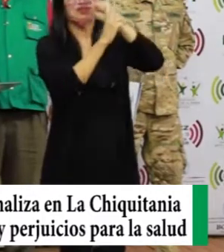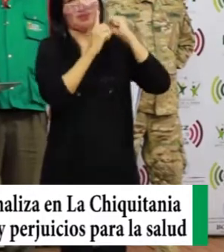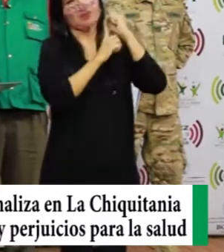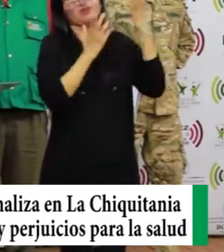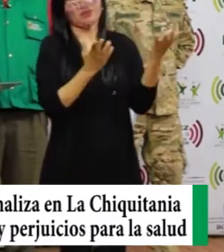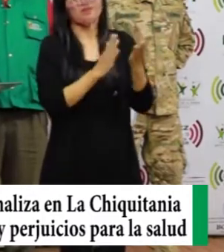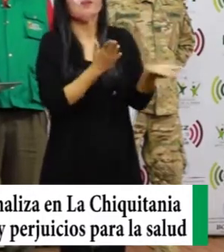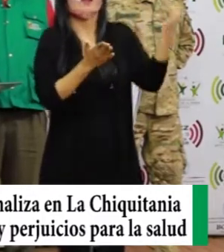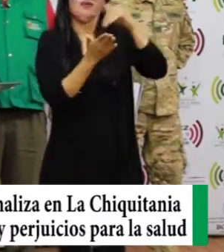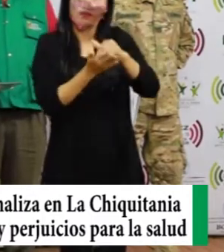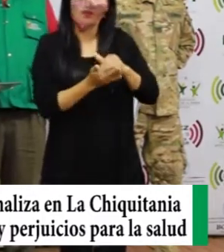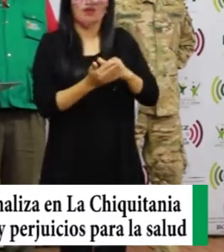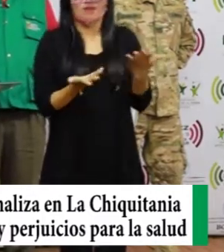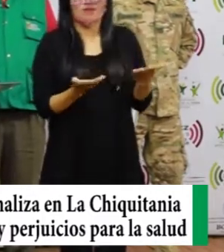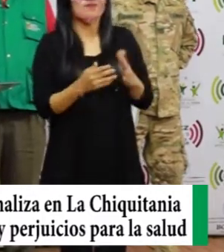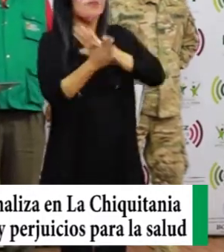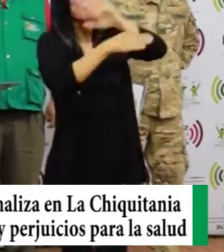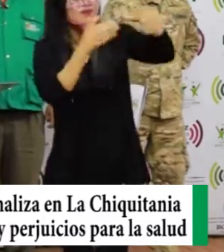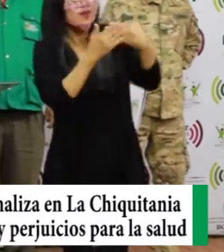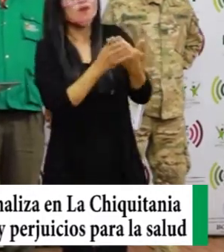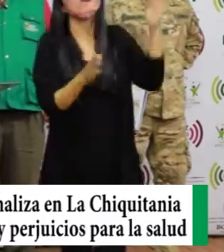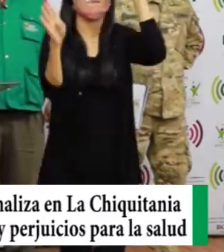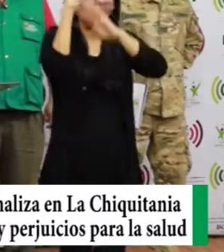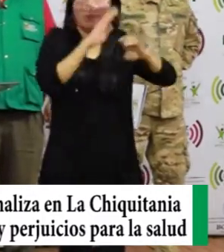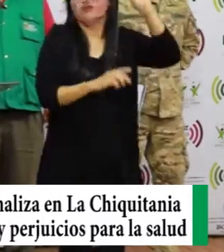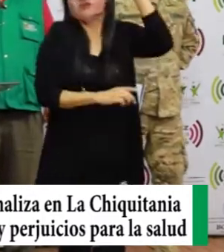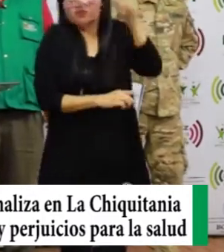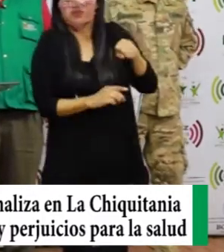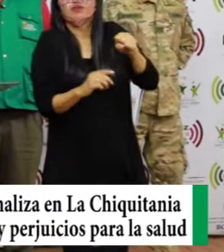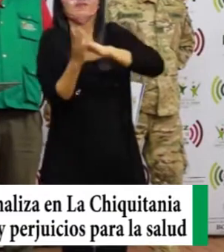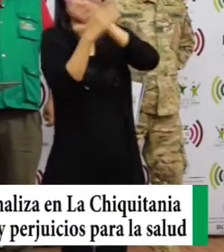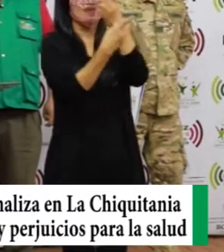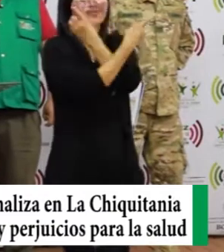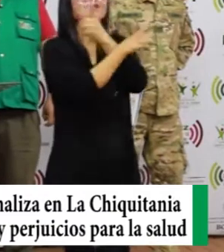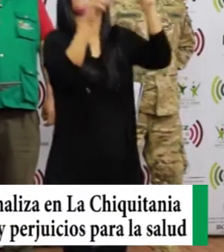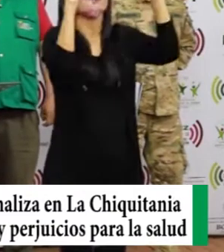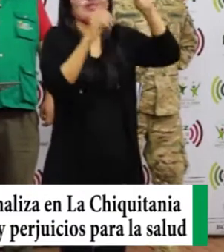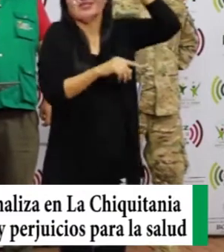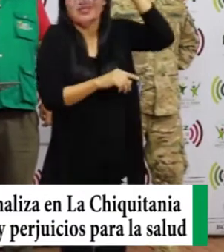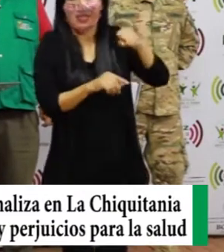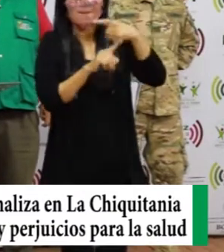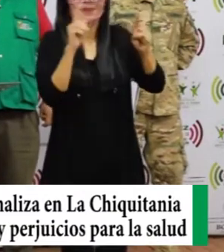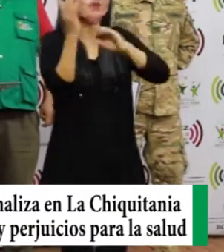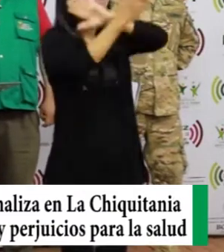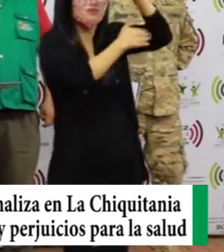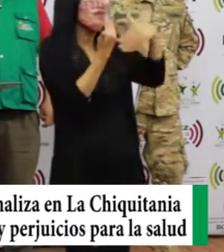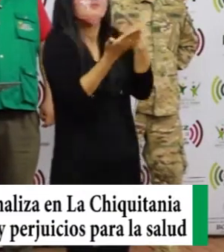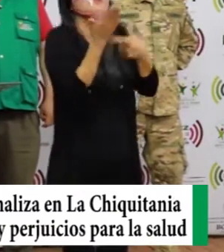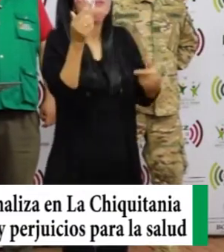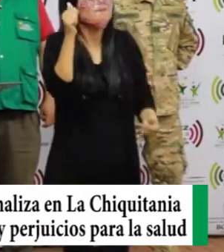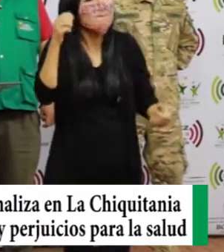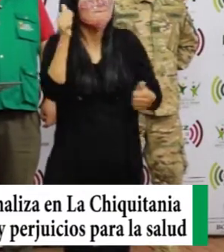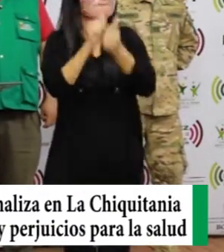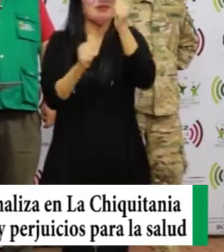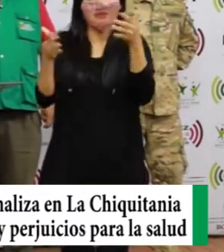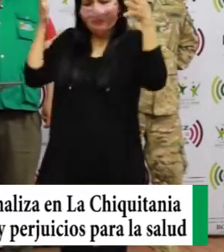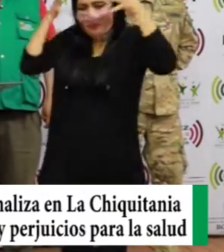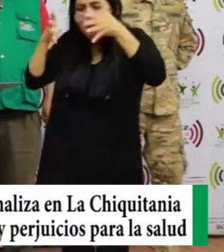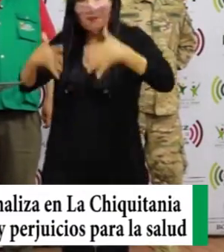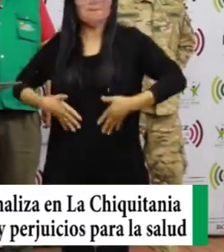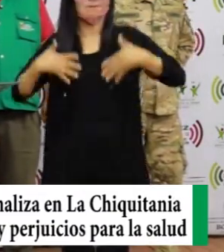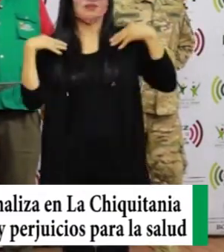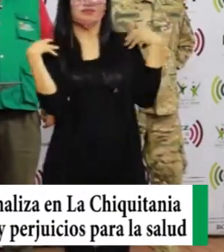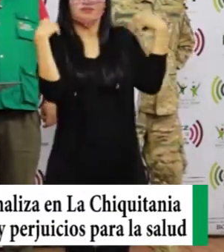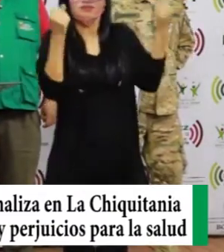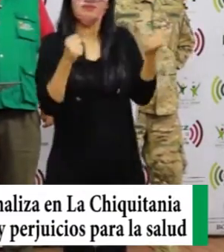situación. Vuelvo a insistir, todos estamos preocupados por nuestra democracia, pero también todos estamos preocupados por la vida y por la